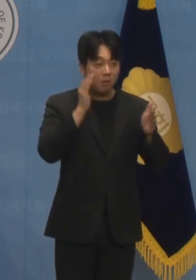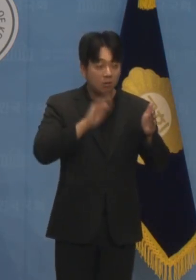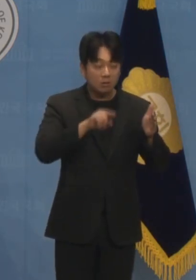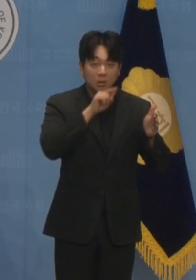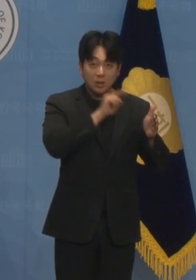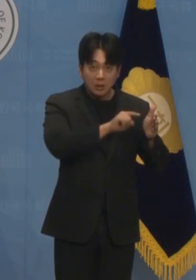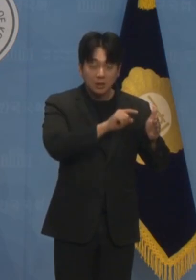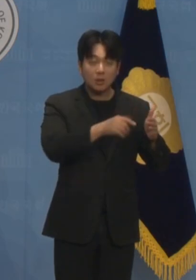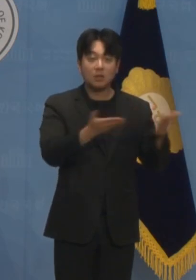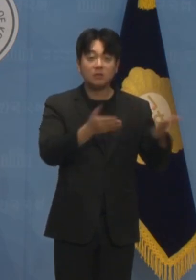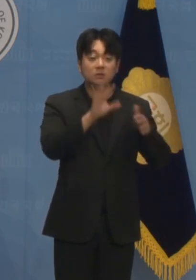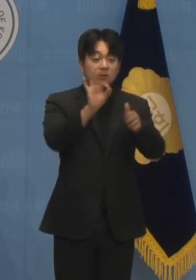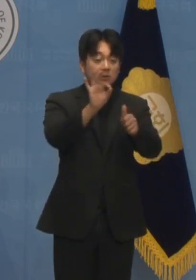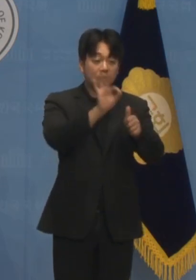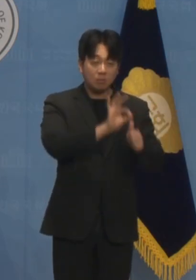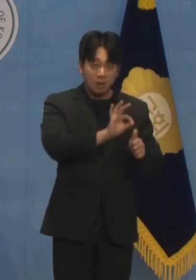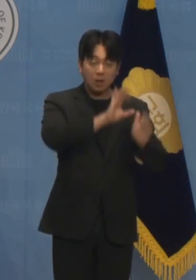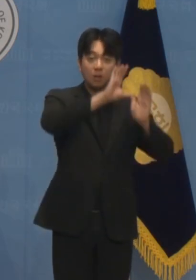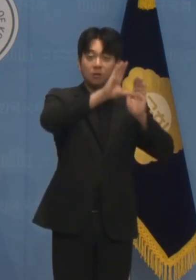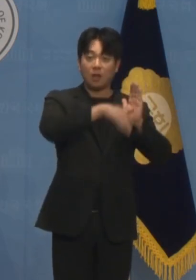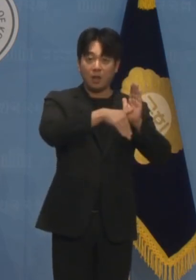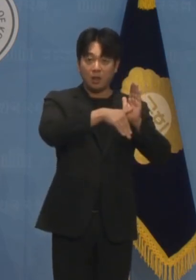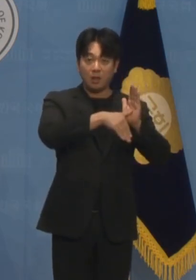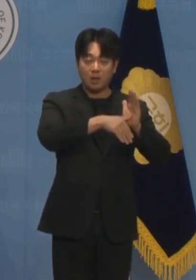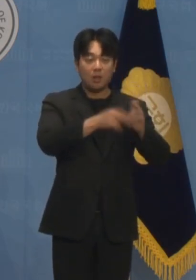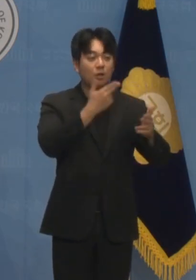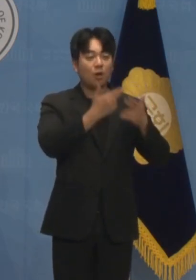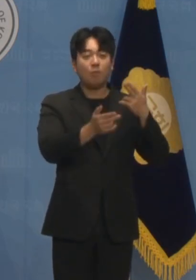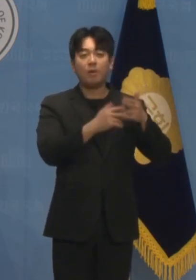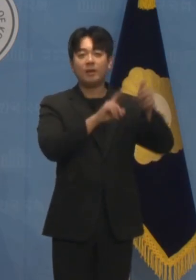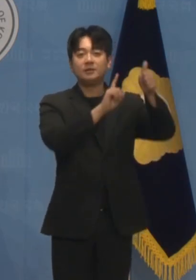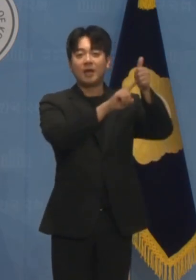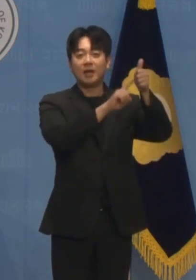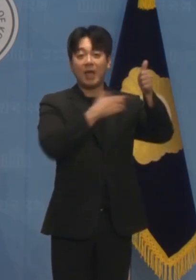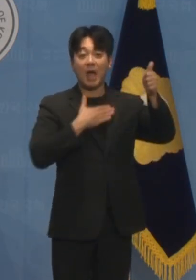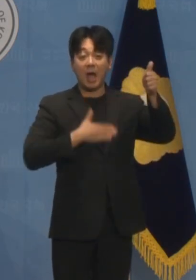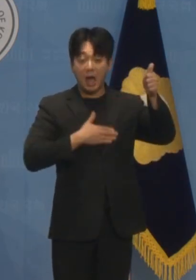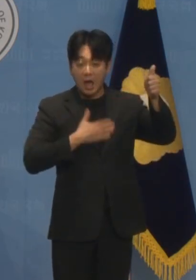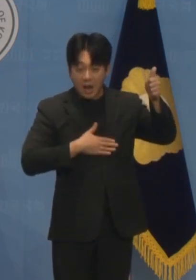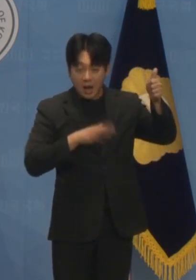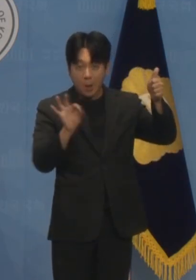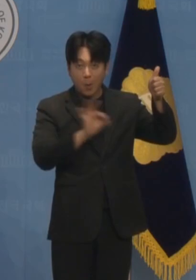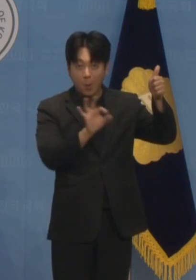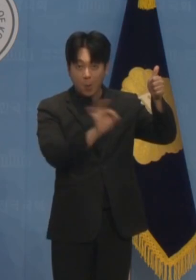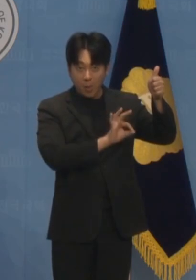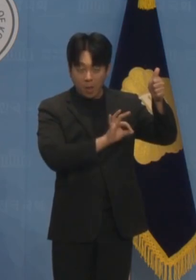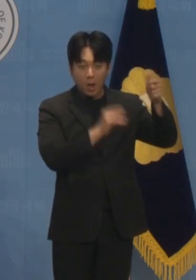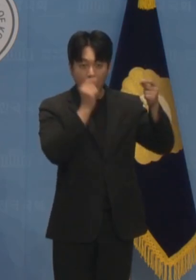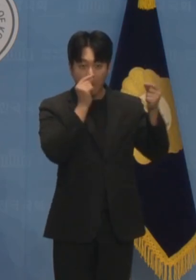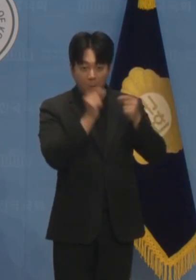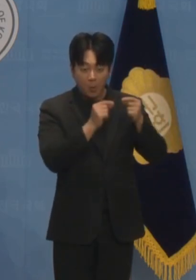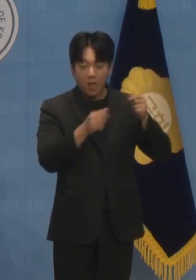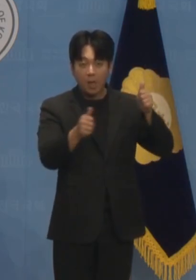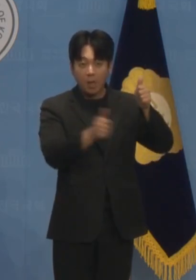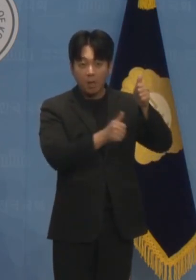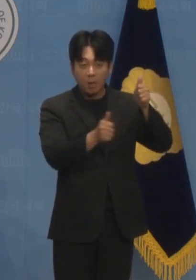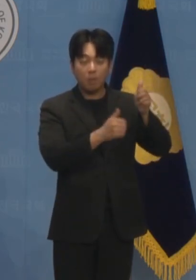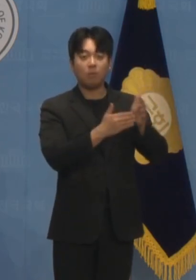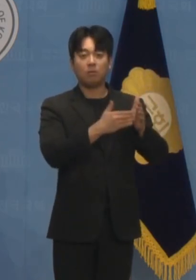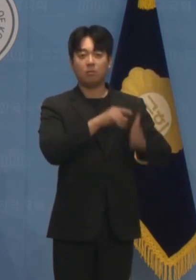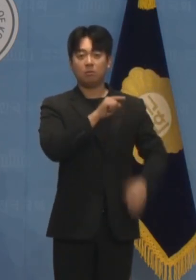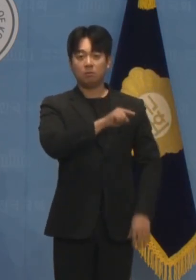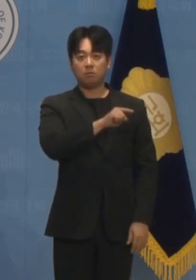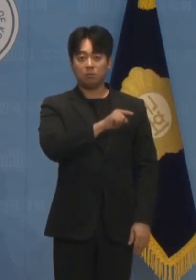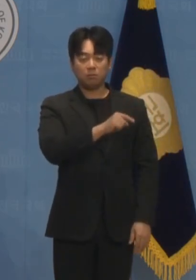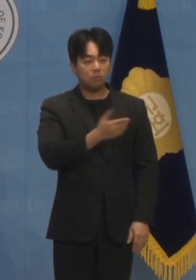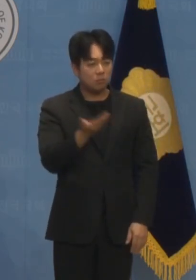절차를 통해 이 회장의 측근이나 지인들이 대거 임명되었고 역할도 분명치가 않다는 것입니다.